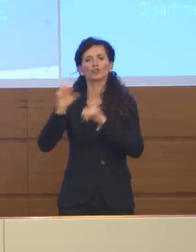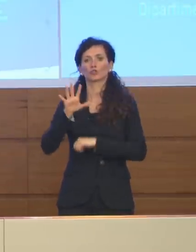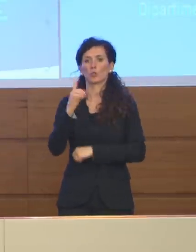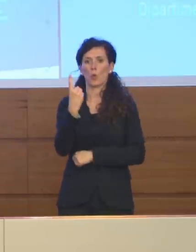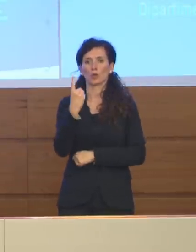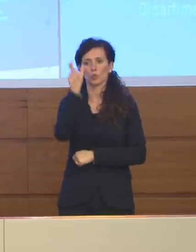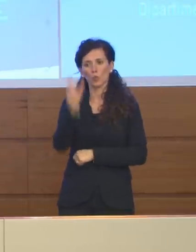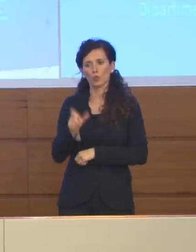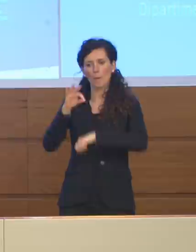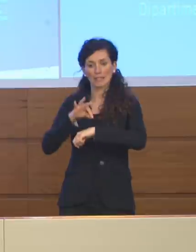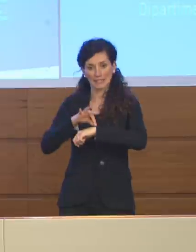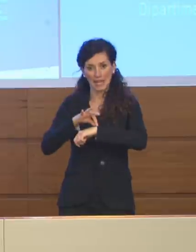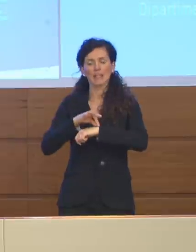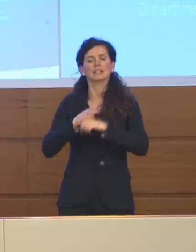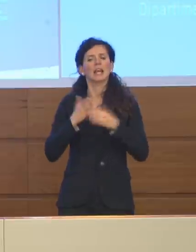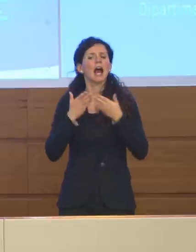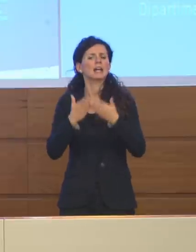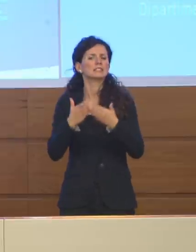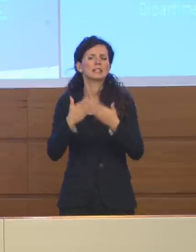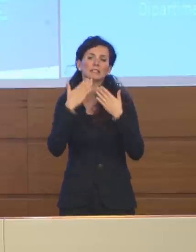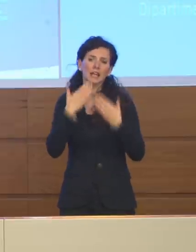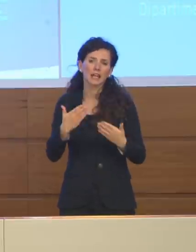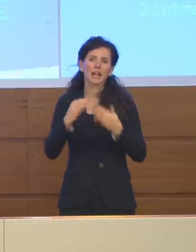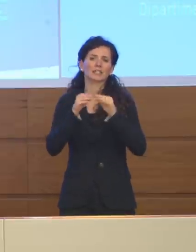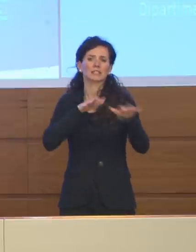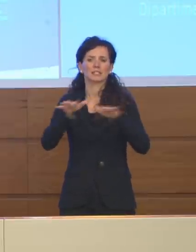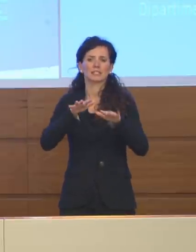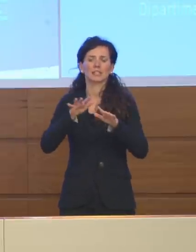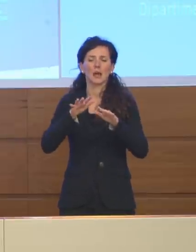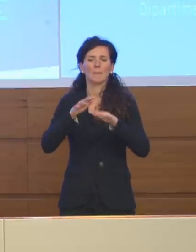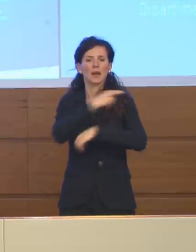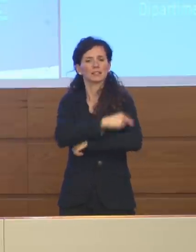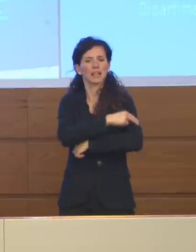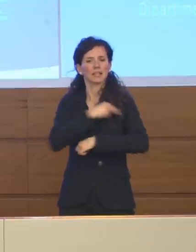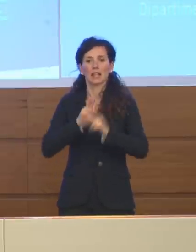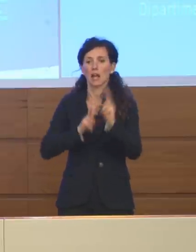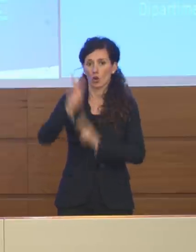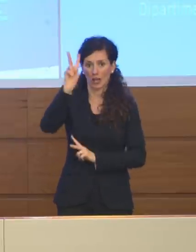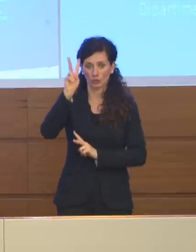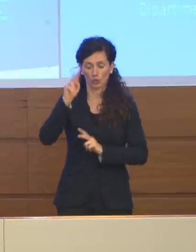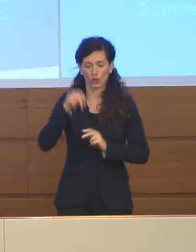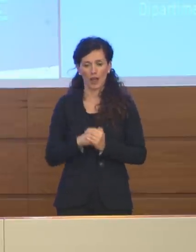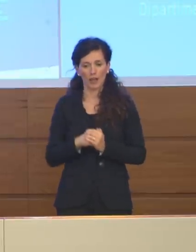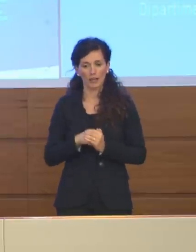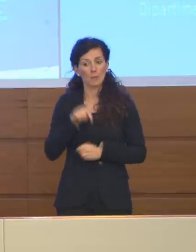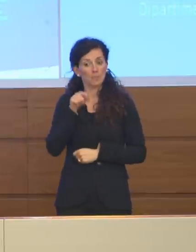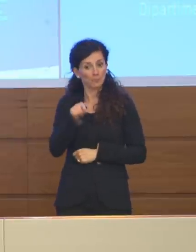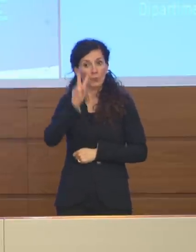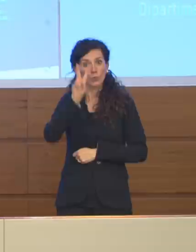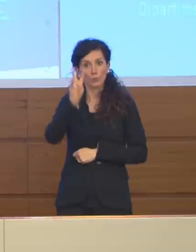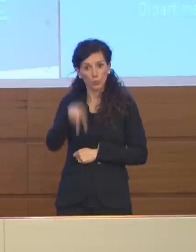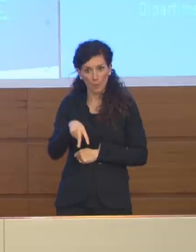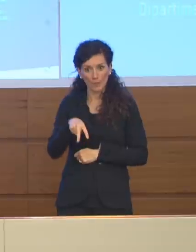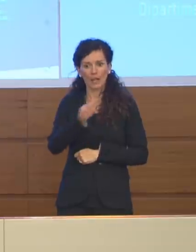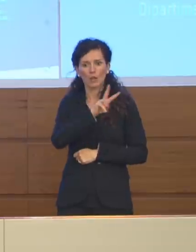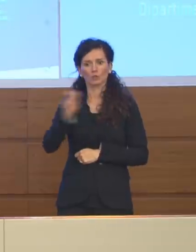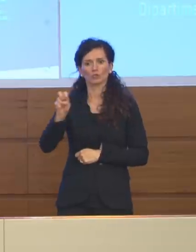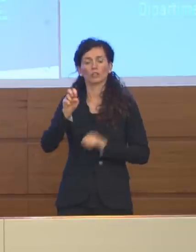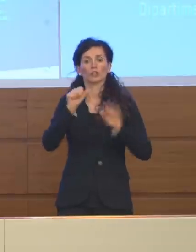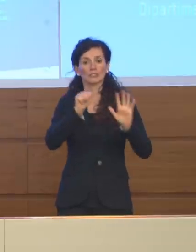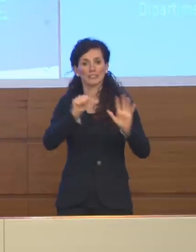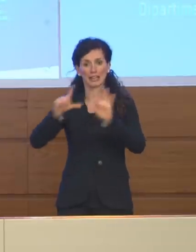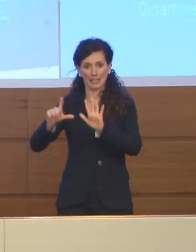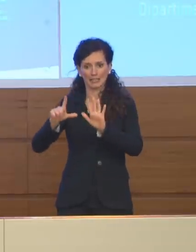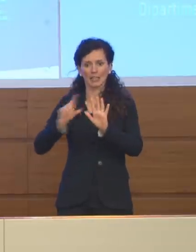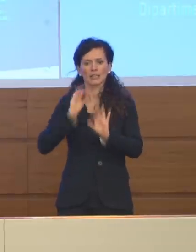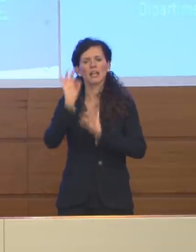pazienti assistiti dal servizio sanitario nazionale di questi 2.267